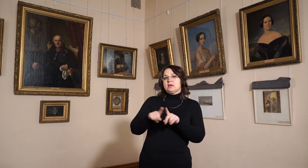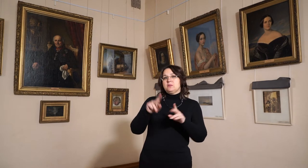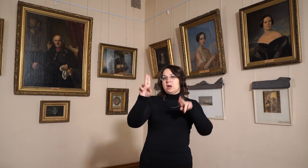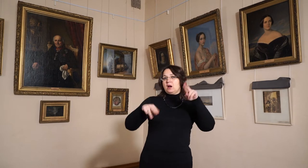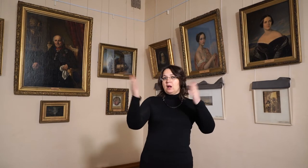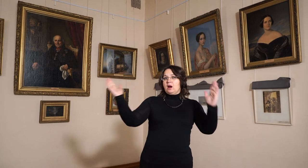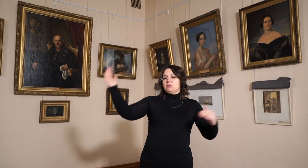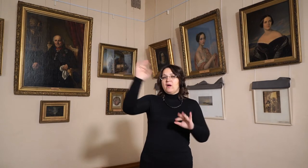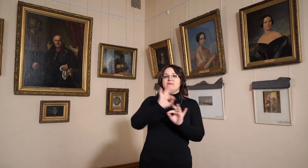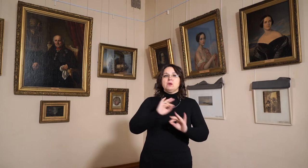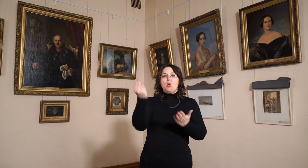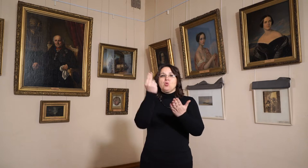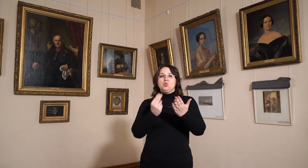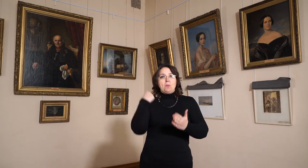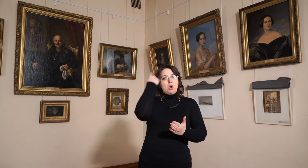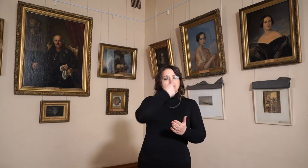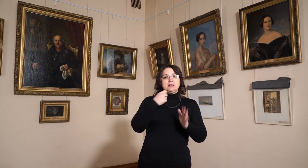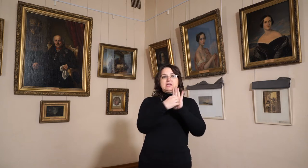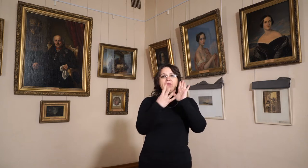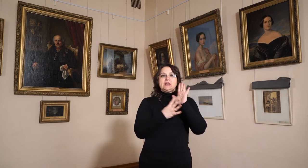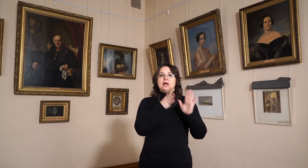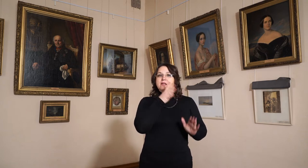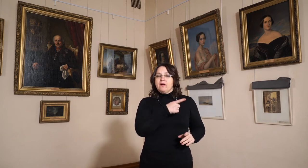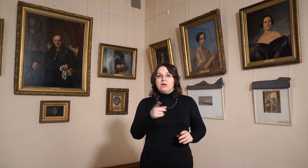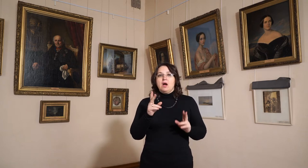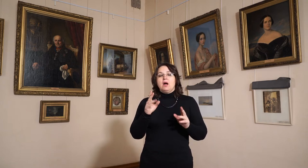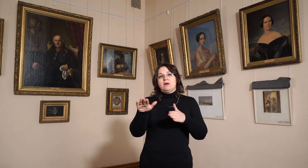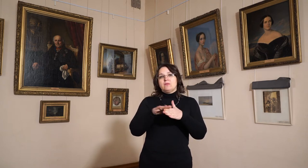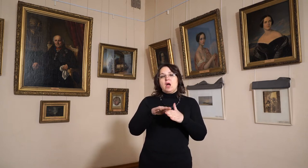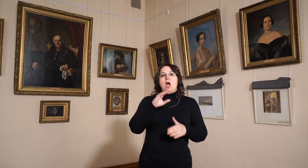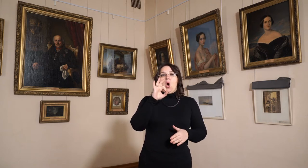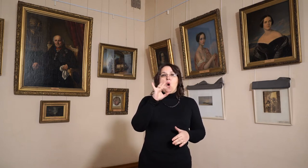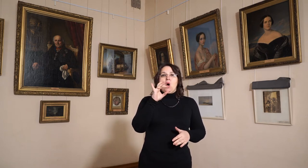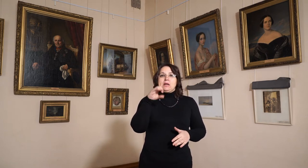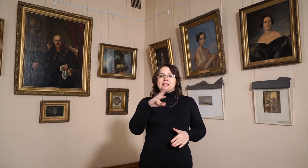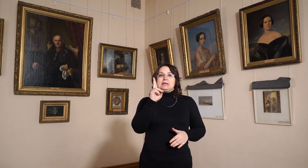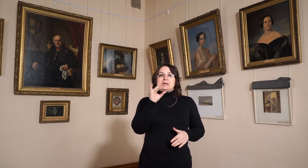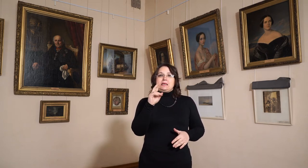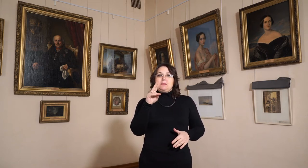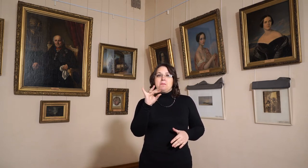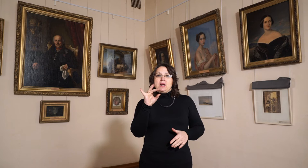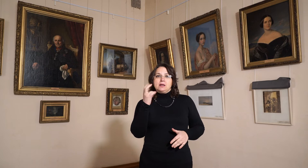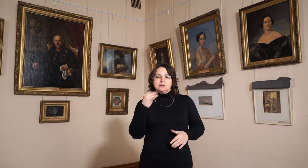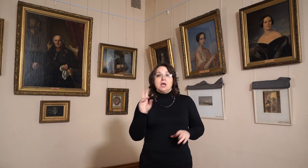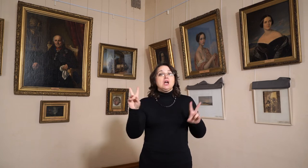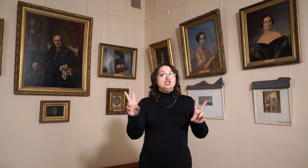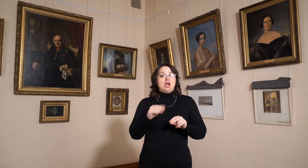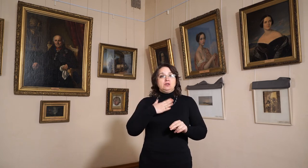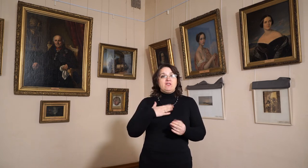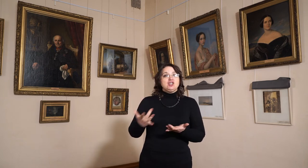великолепного художника-портретиста XIX века, как Орест Кипренский. И, к счастью, в нашей коллекции есть